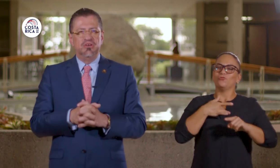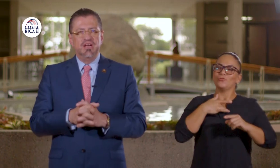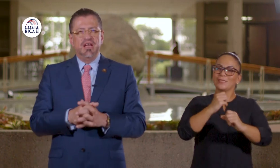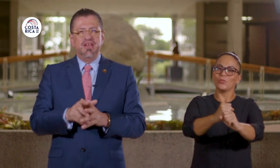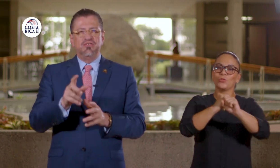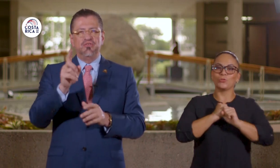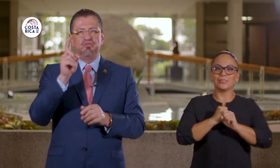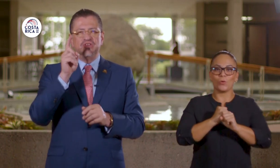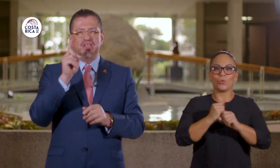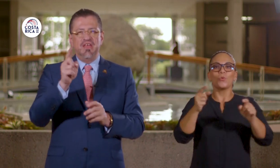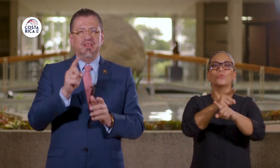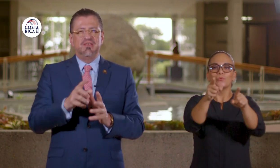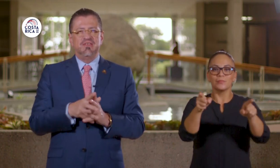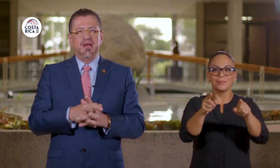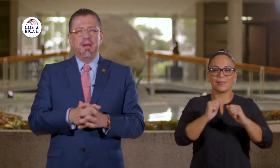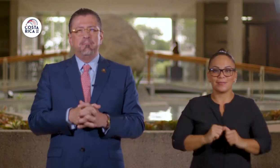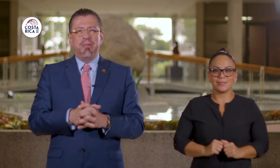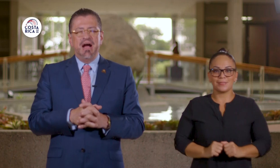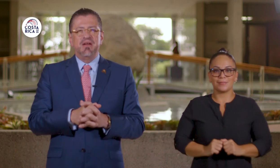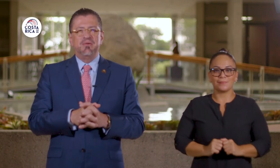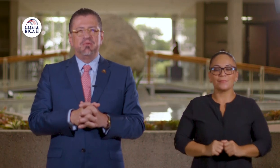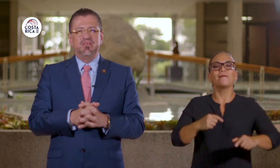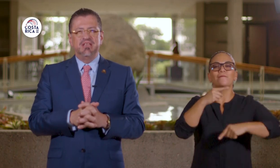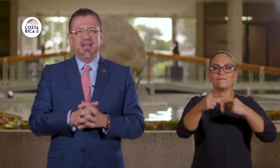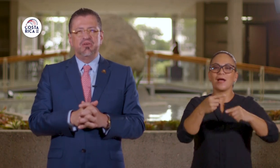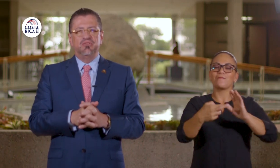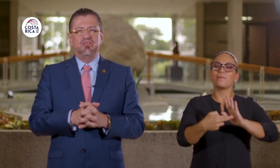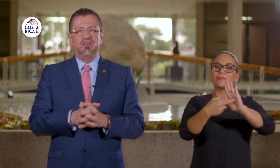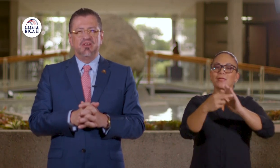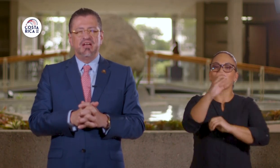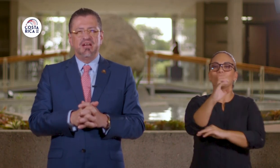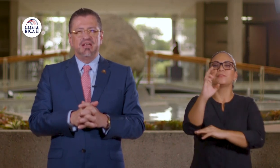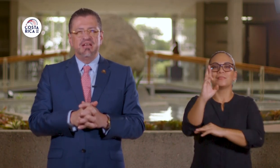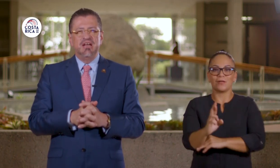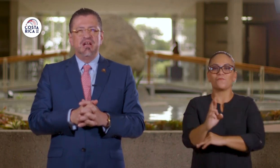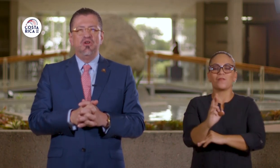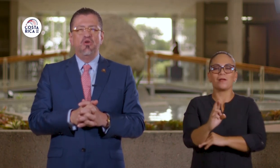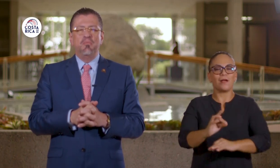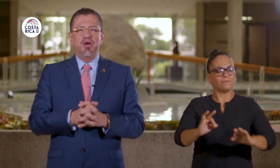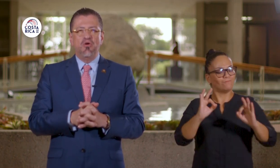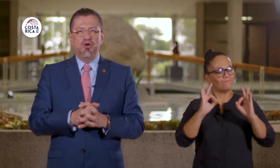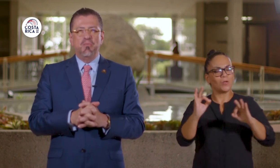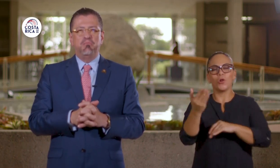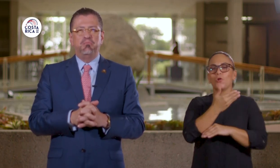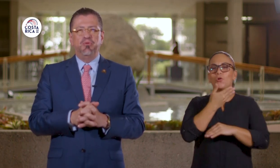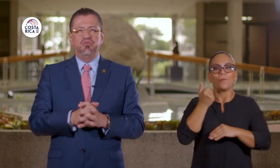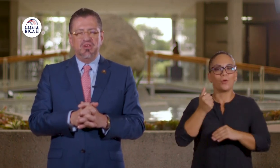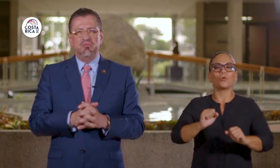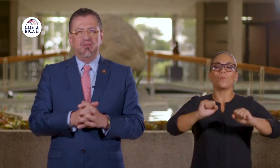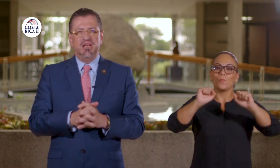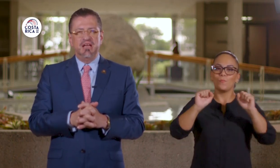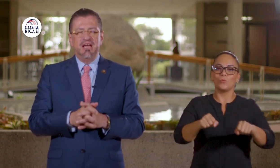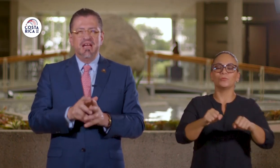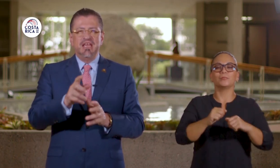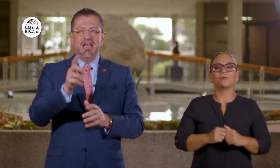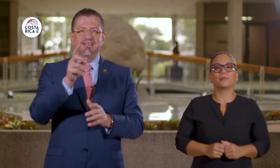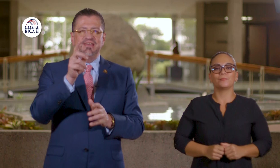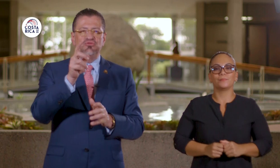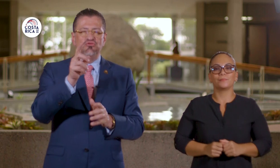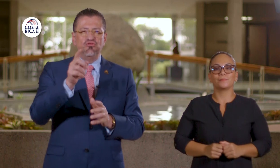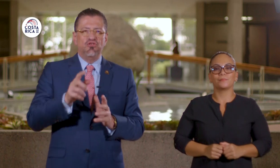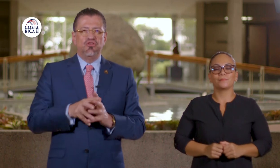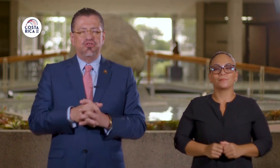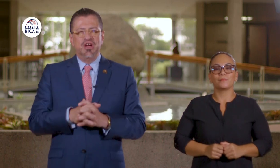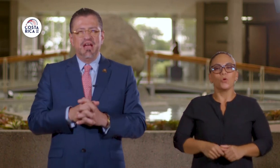seguro es que ustedes van a representar a Costa Rica lo mejor posible. Y